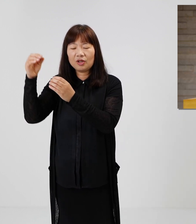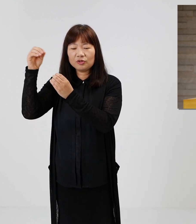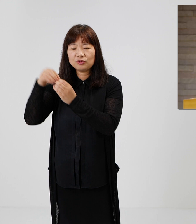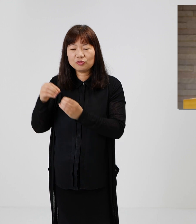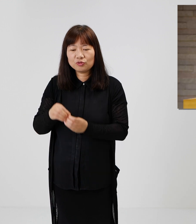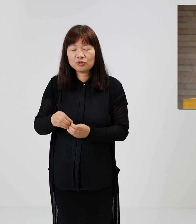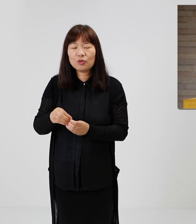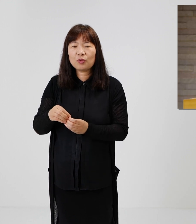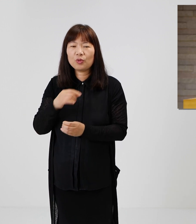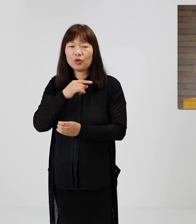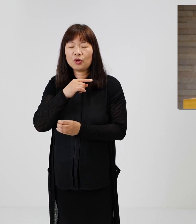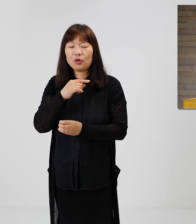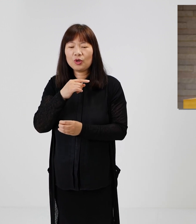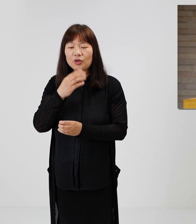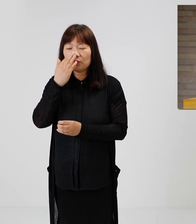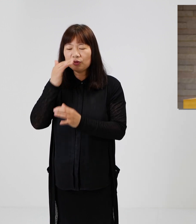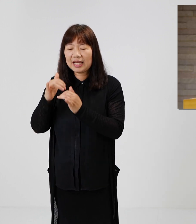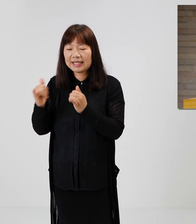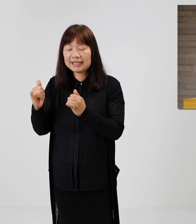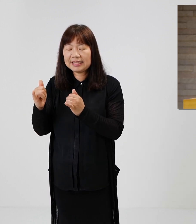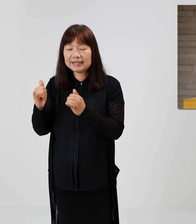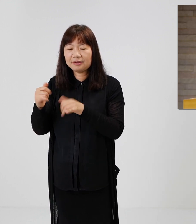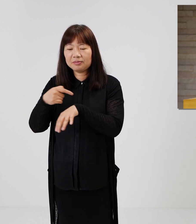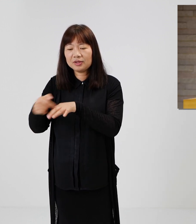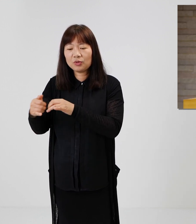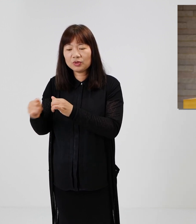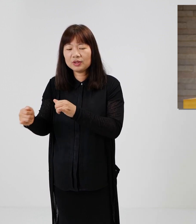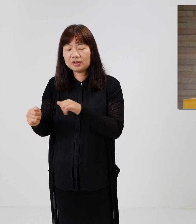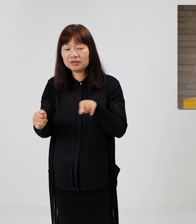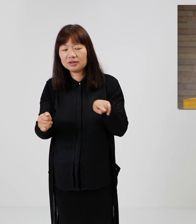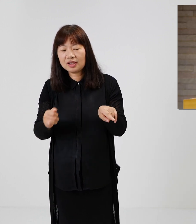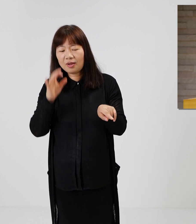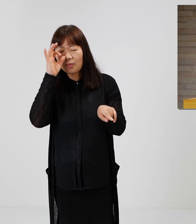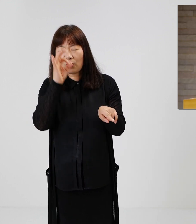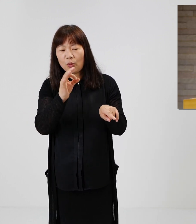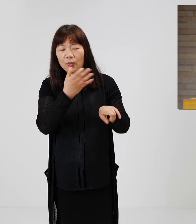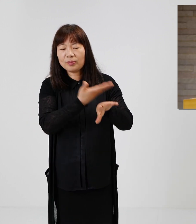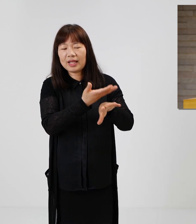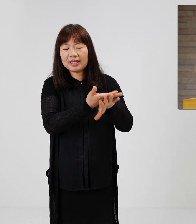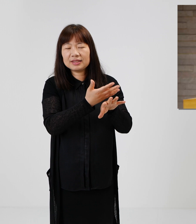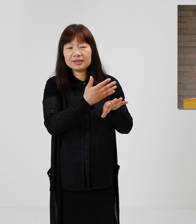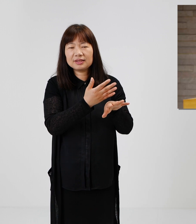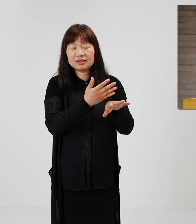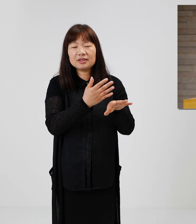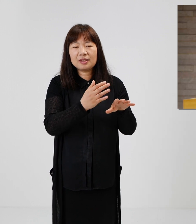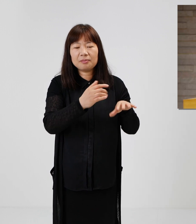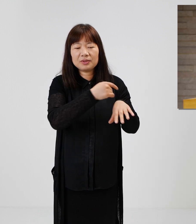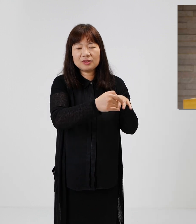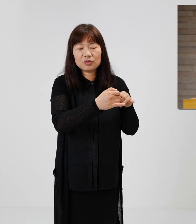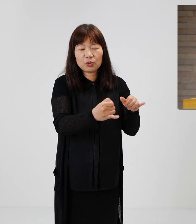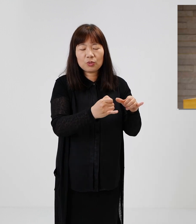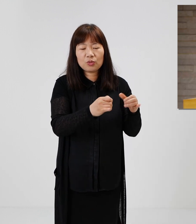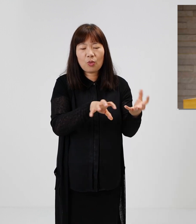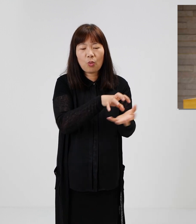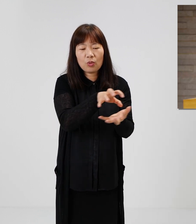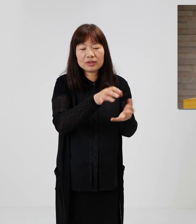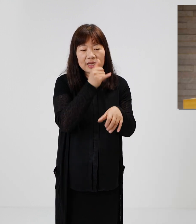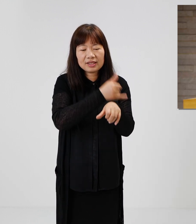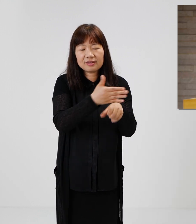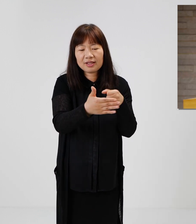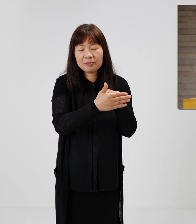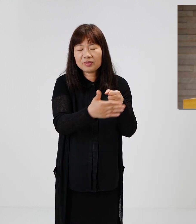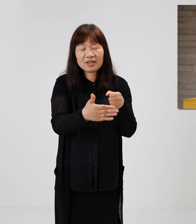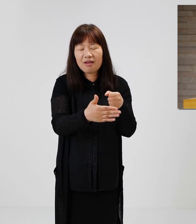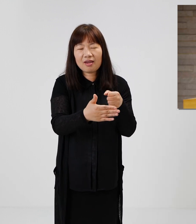치지 않는 그런 아수르와 한 시대를 그냥 벗어넘겨 살 수밖에 없었던